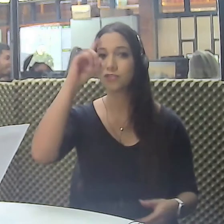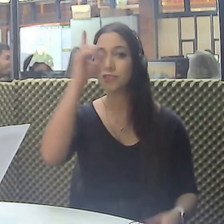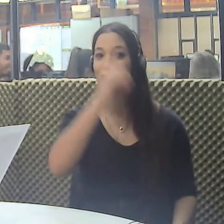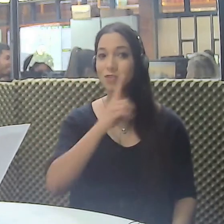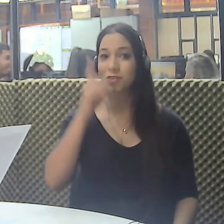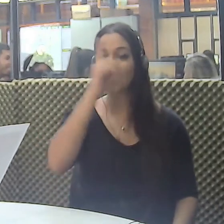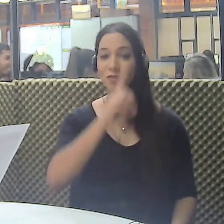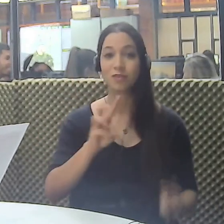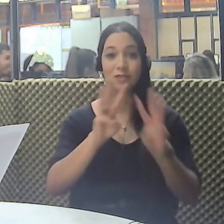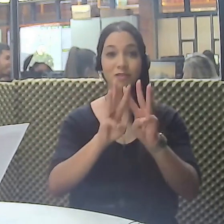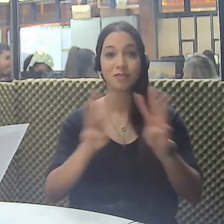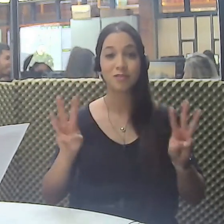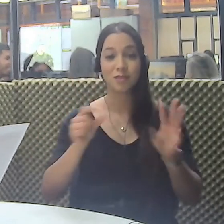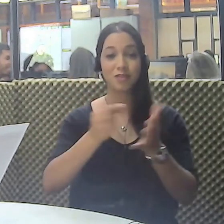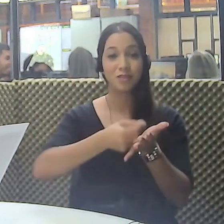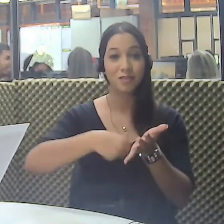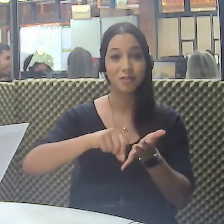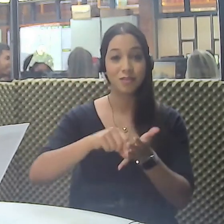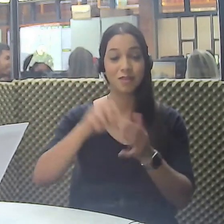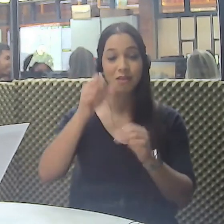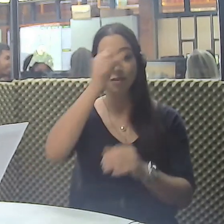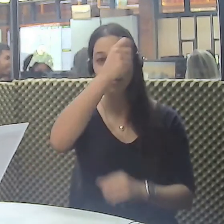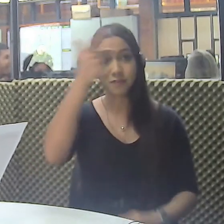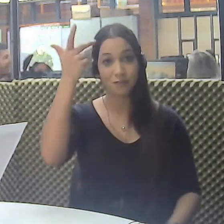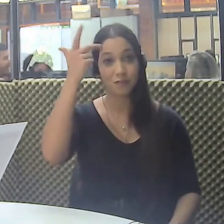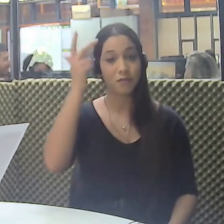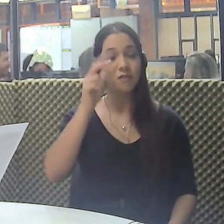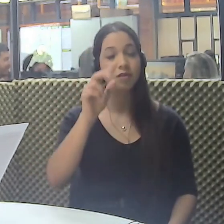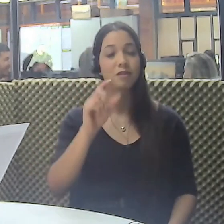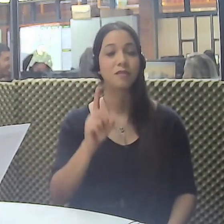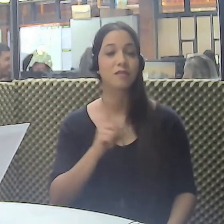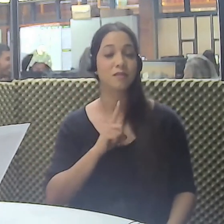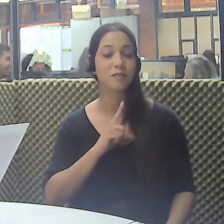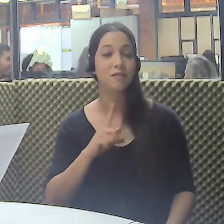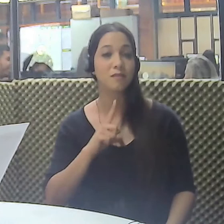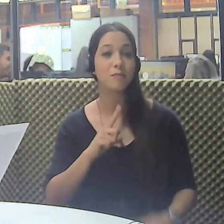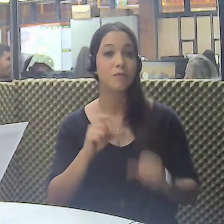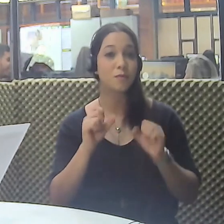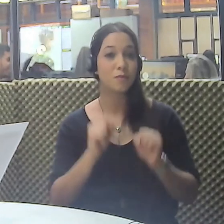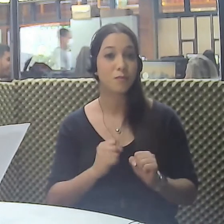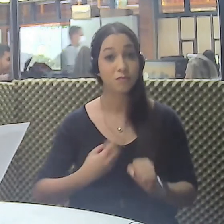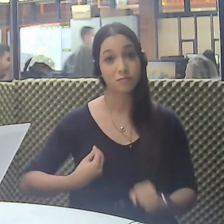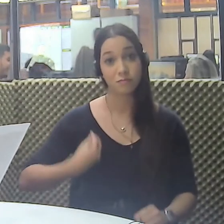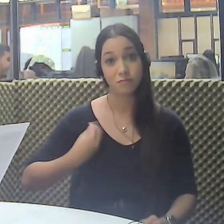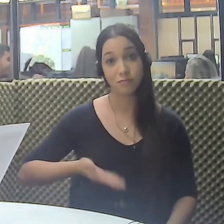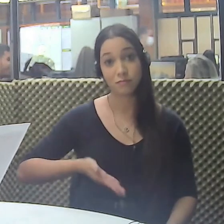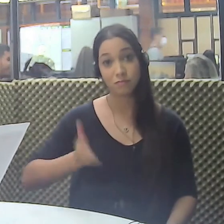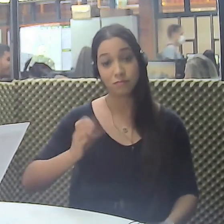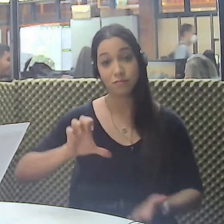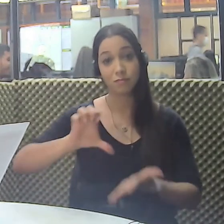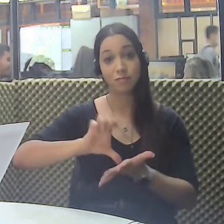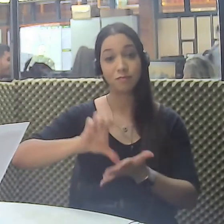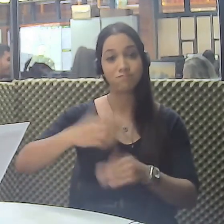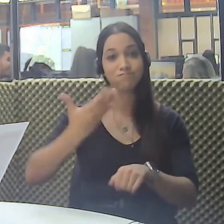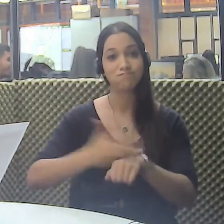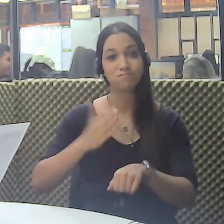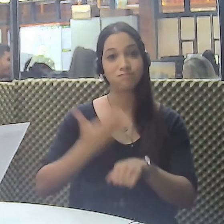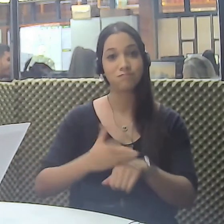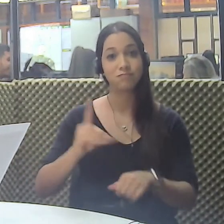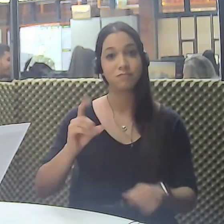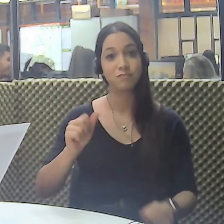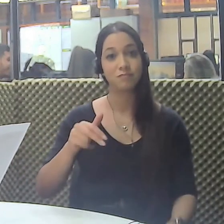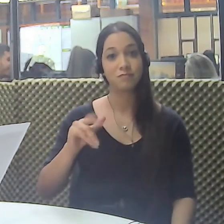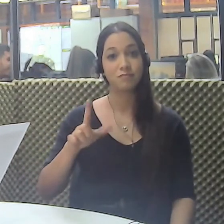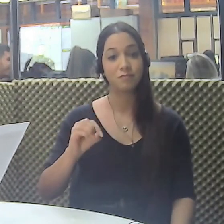O link para a inscrição está no portal da Prefeitura, mas também é possível se inscrever pessoalmente no Centro de Treinamento Danilo